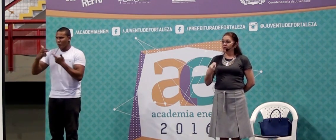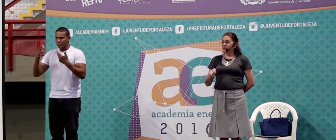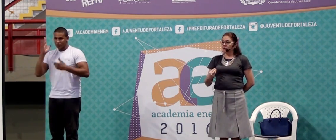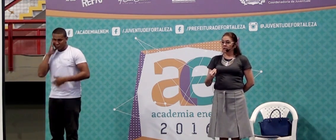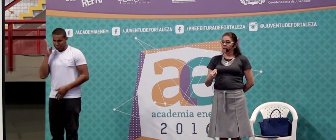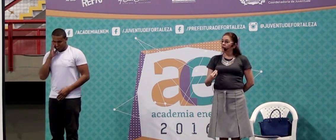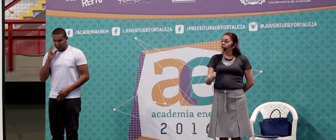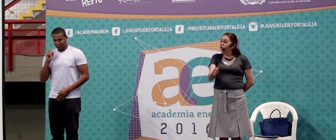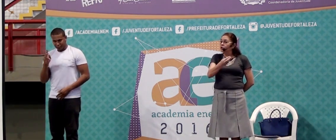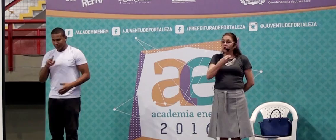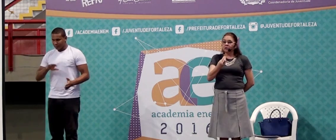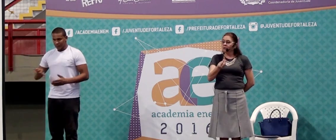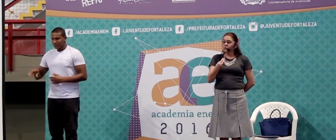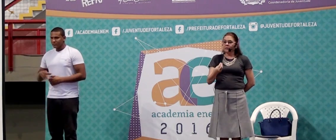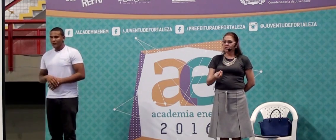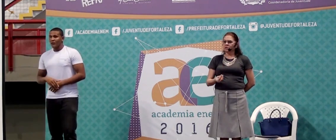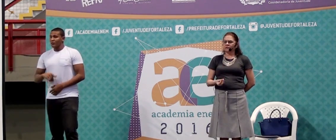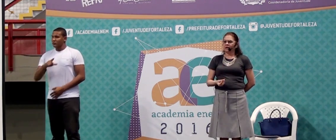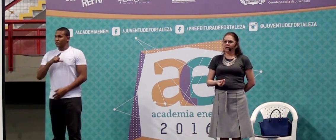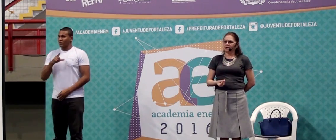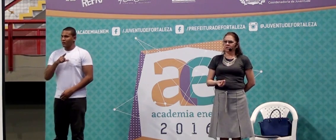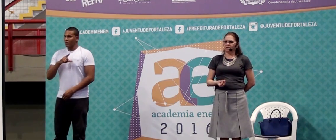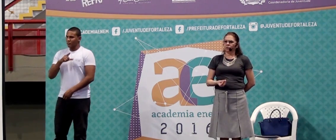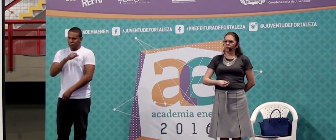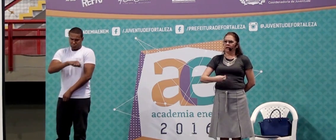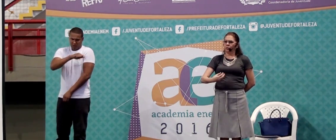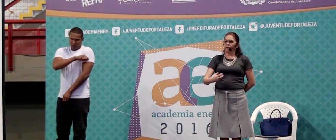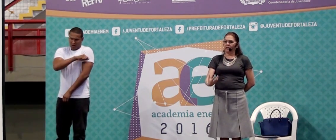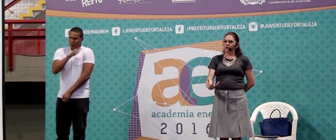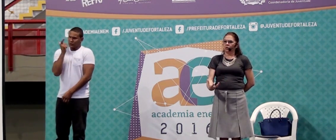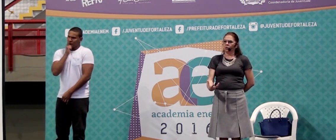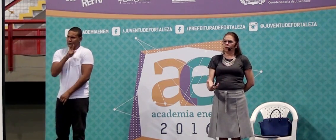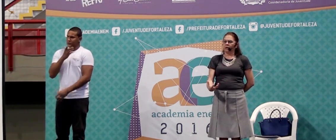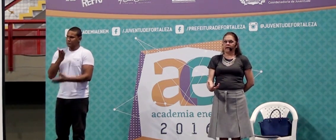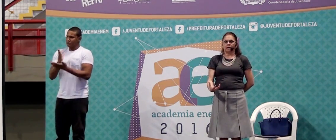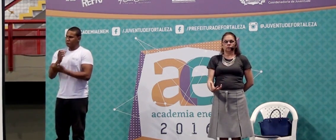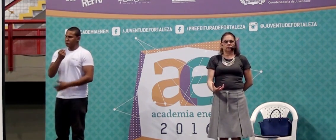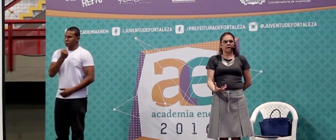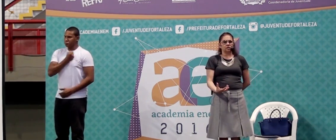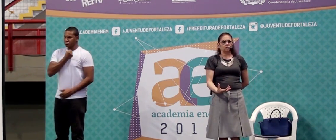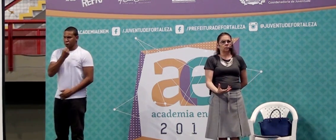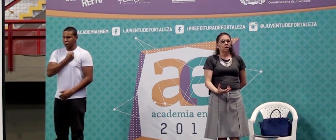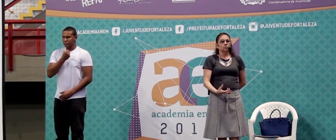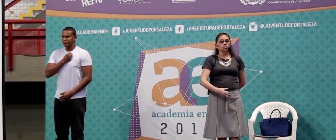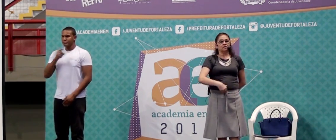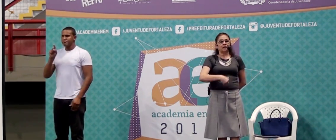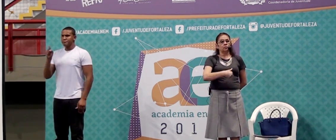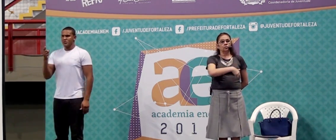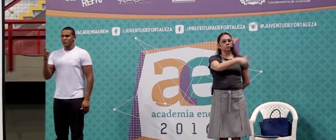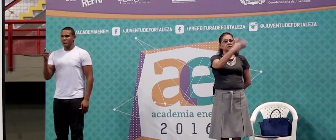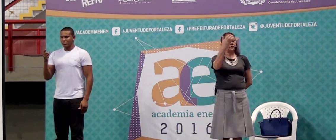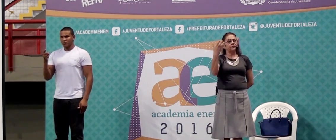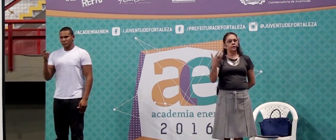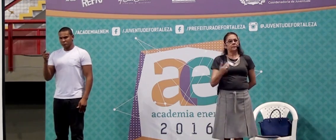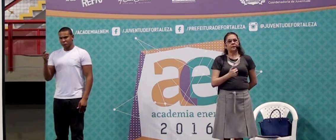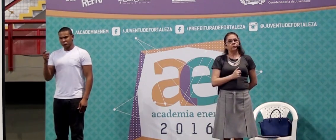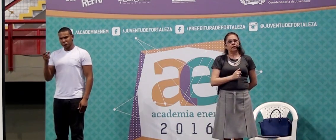e veja, foi totalmente diferente do o que ele colocou no texto dos